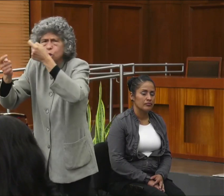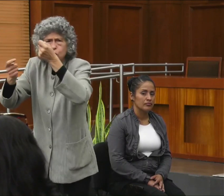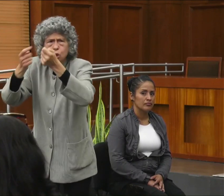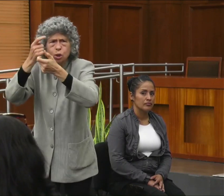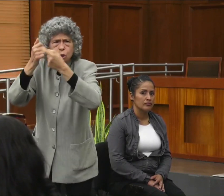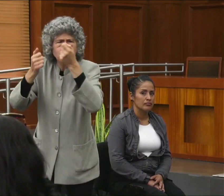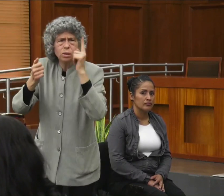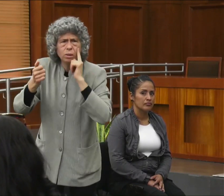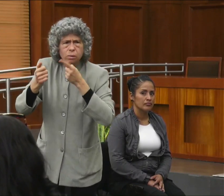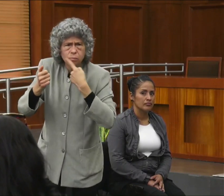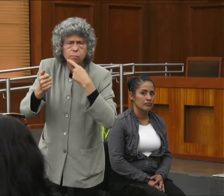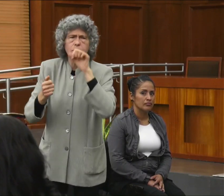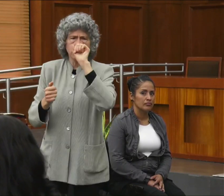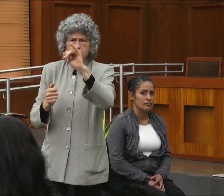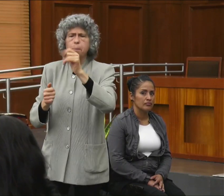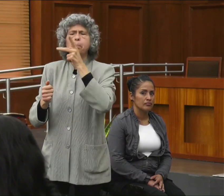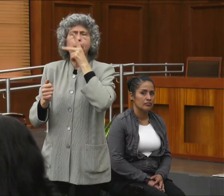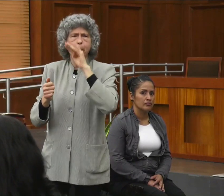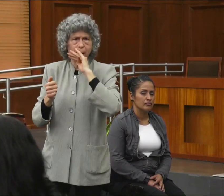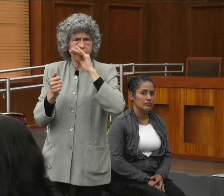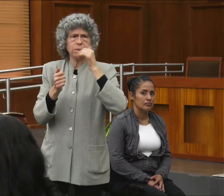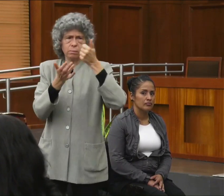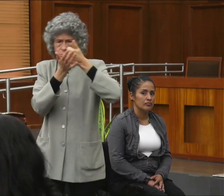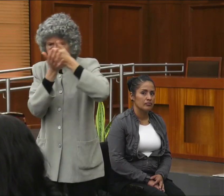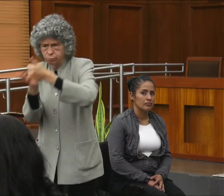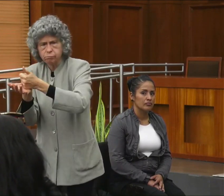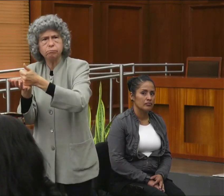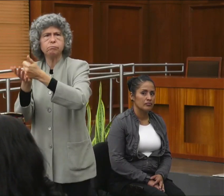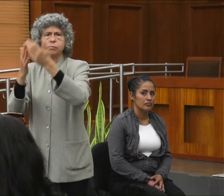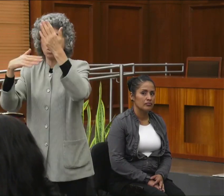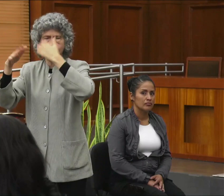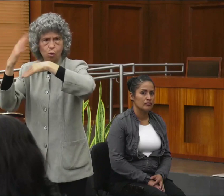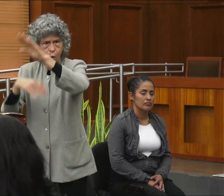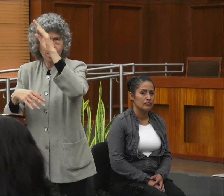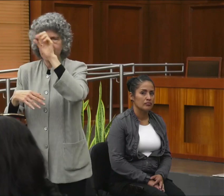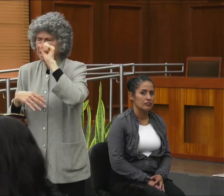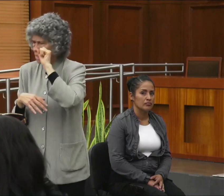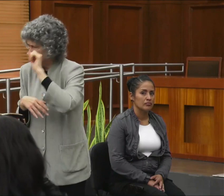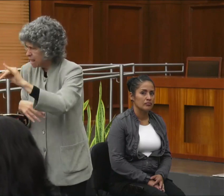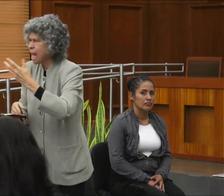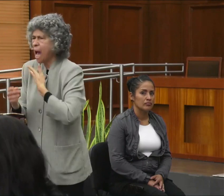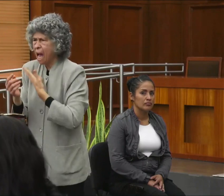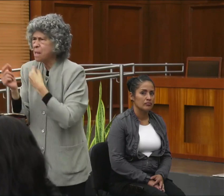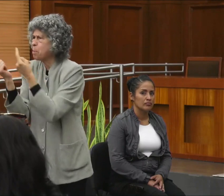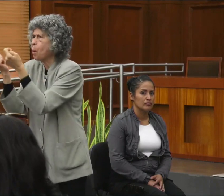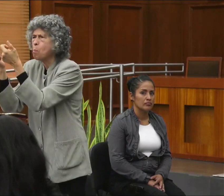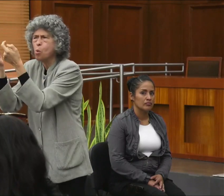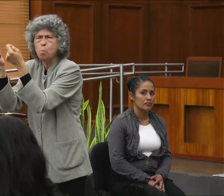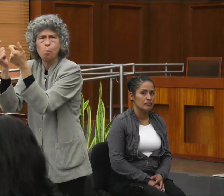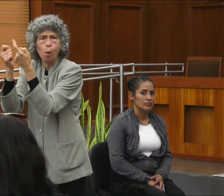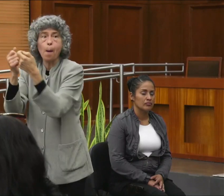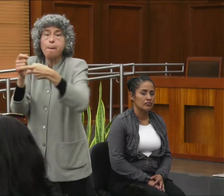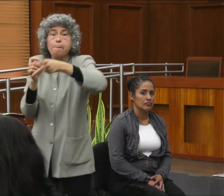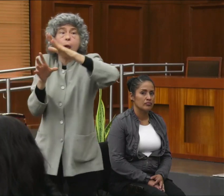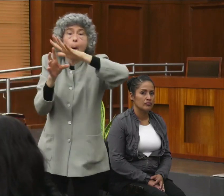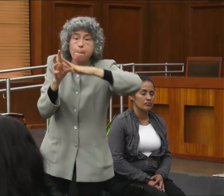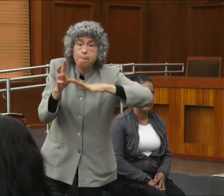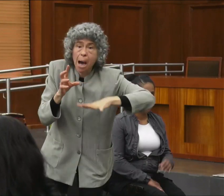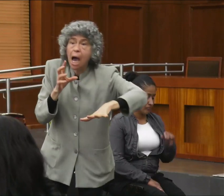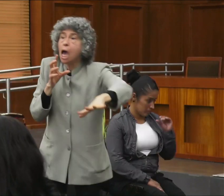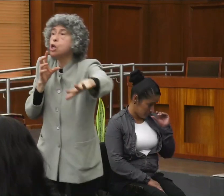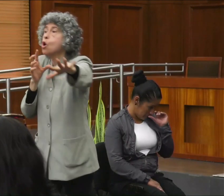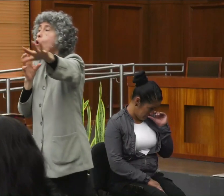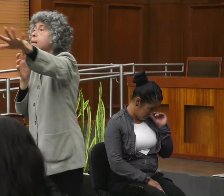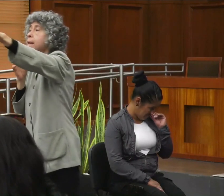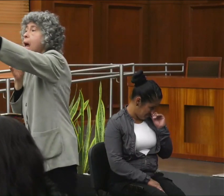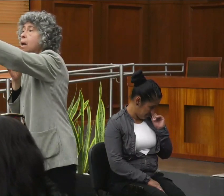Hay muy pocas personas que sus padres les prestan la atención y pueden llegar a tener éxito, pero